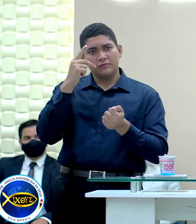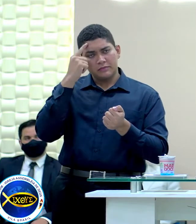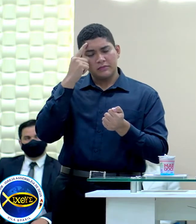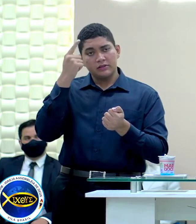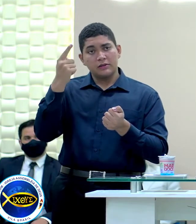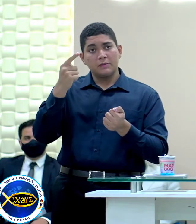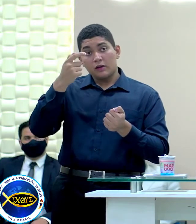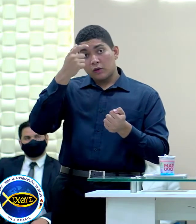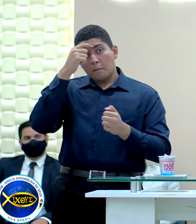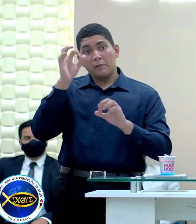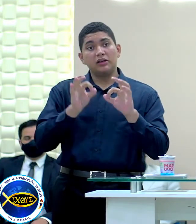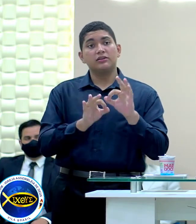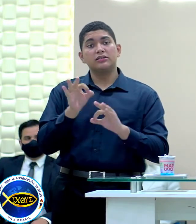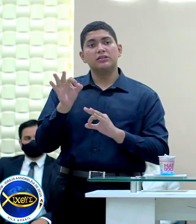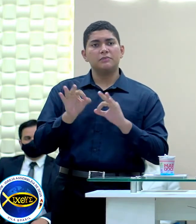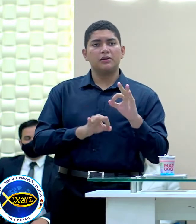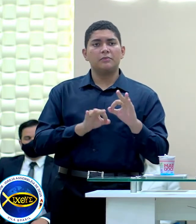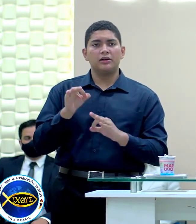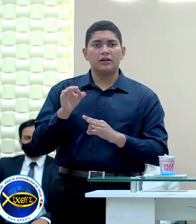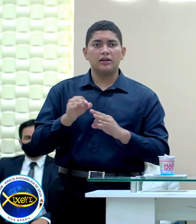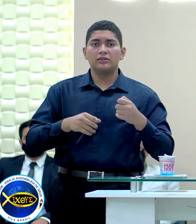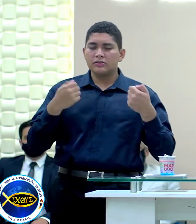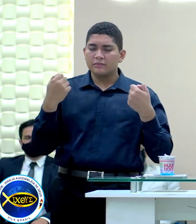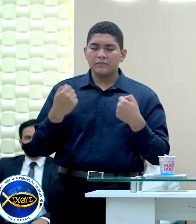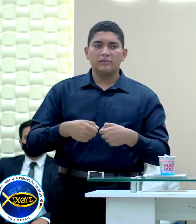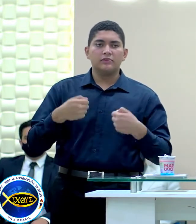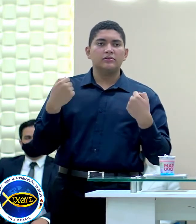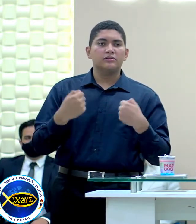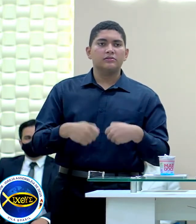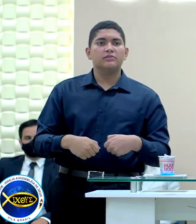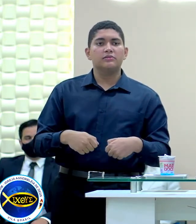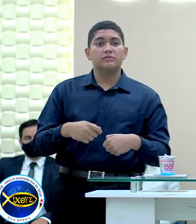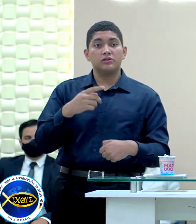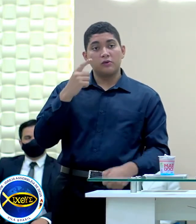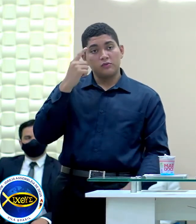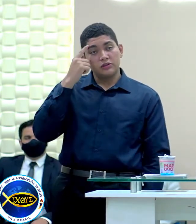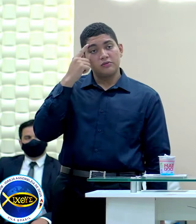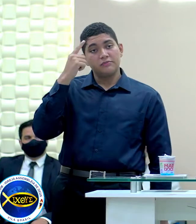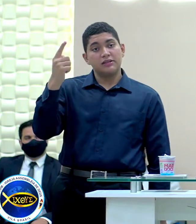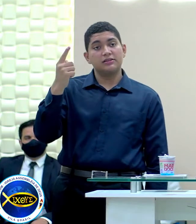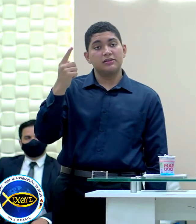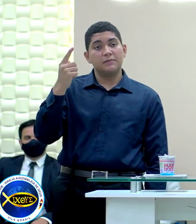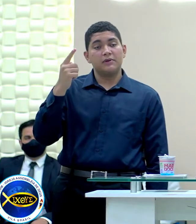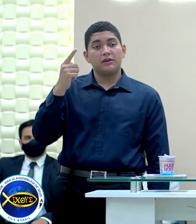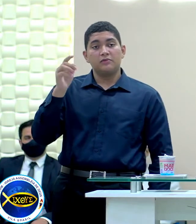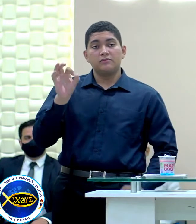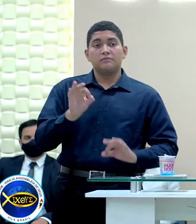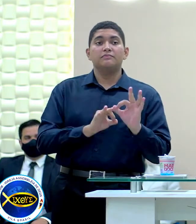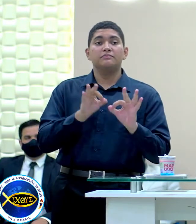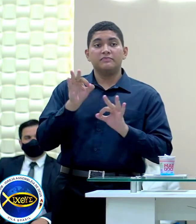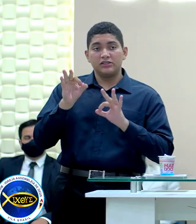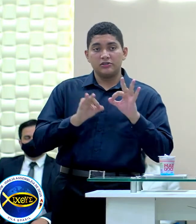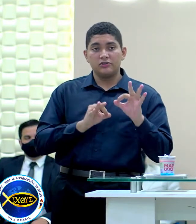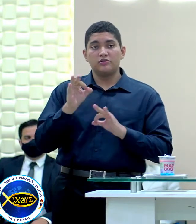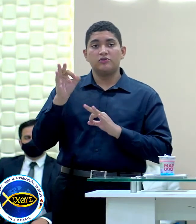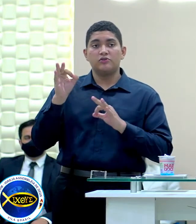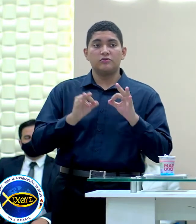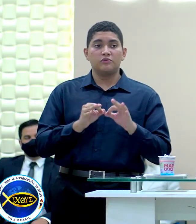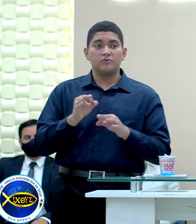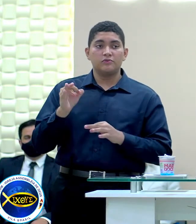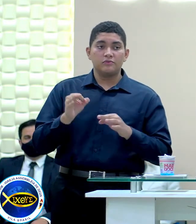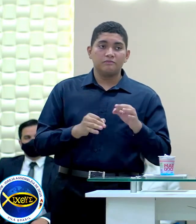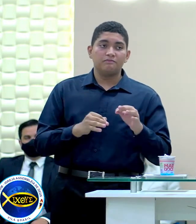Mentes preparadas, estejam com os vossos pensamentos cingidos,